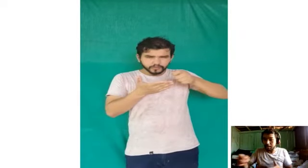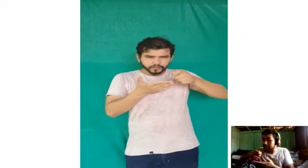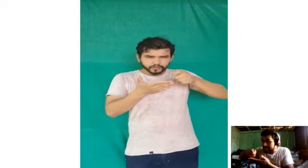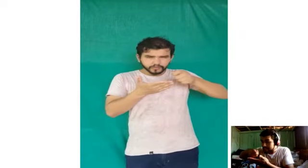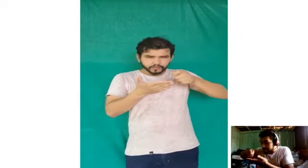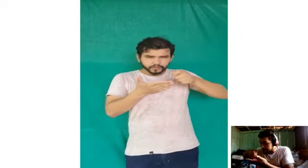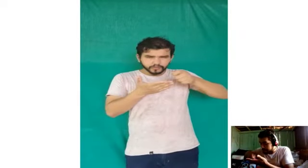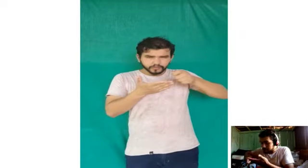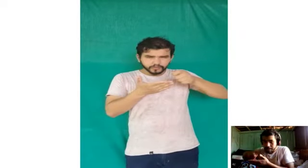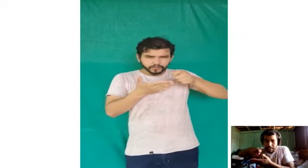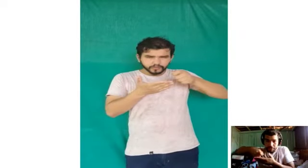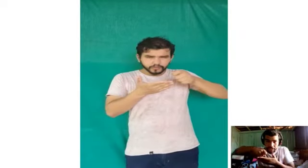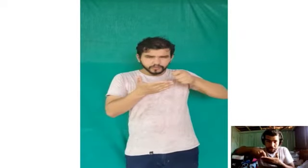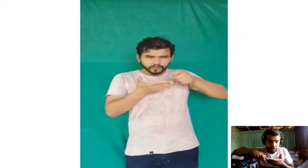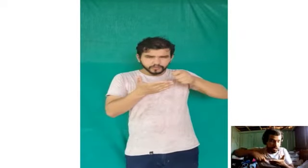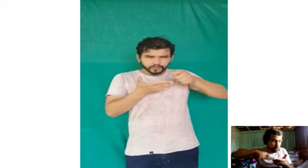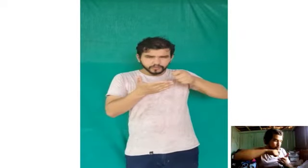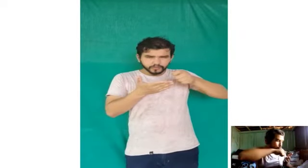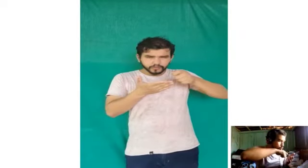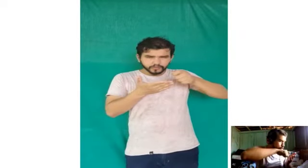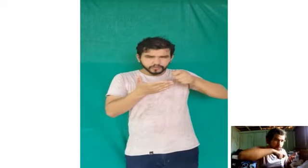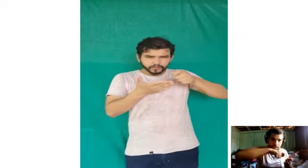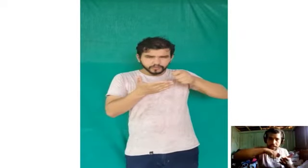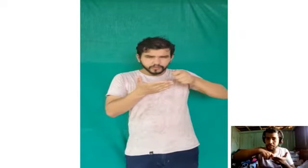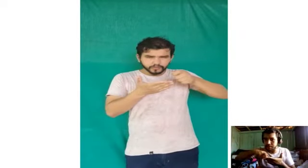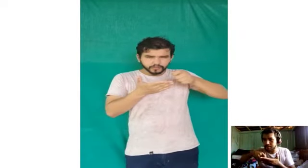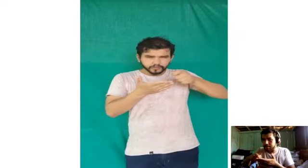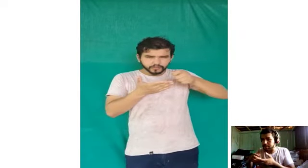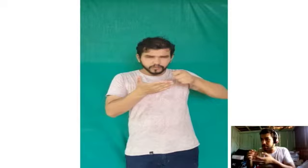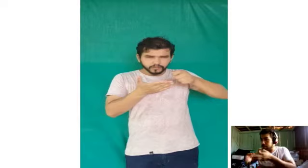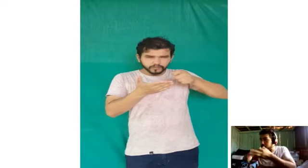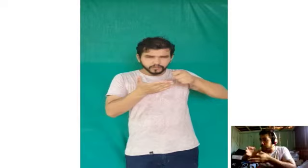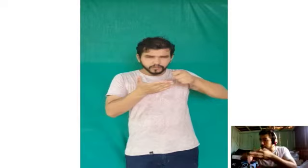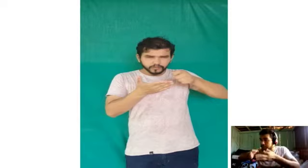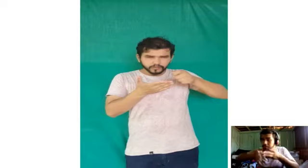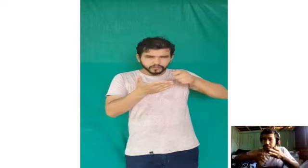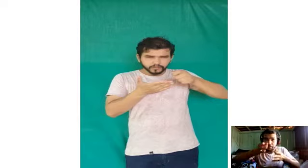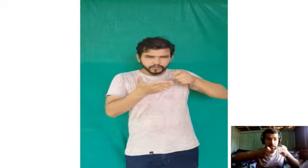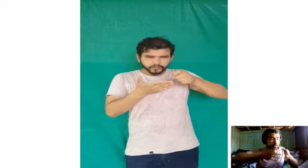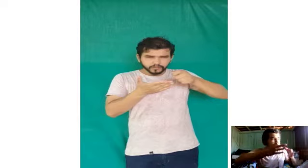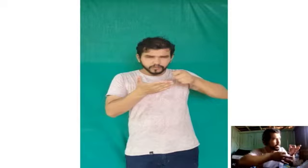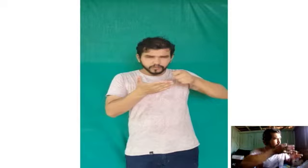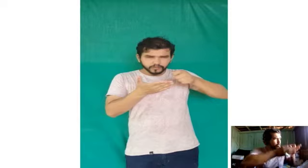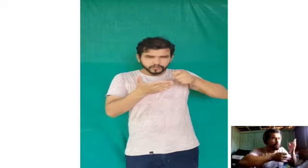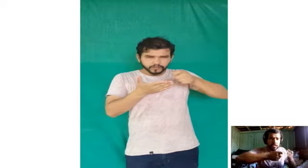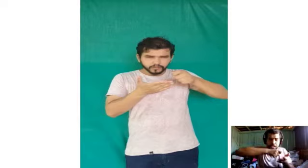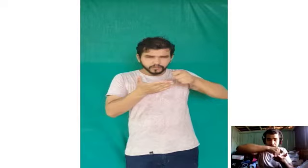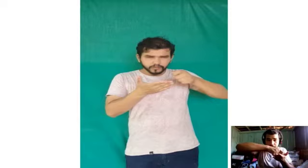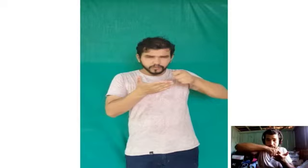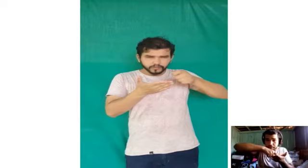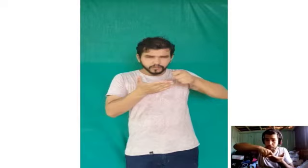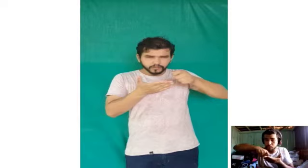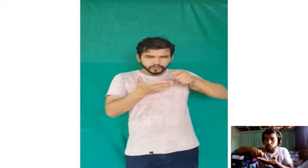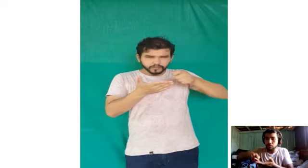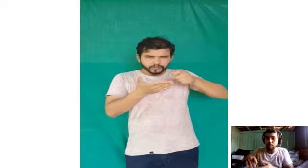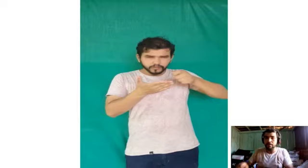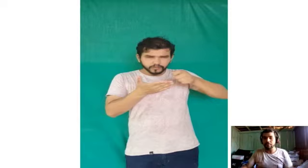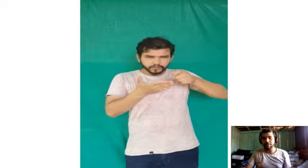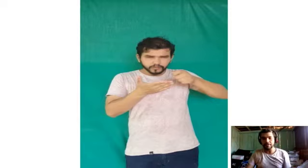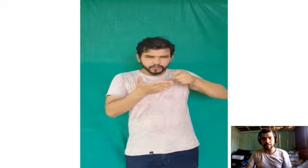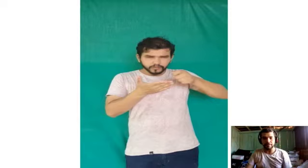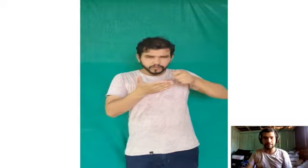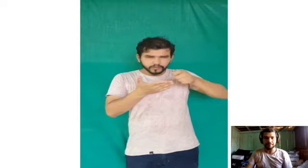E ele vai escrevendo, ele vai anotando tudo que está acontecendo, ele vai olhando, ou seja, avaliando, ele vai escrevendo tudo